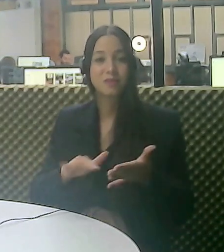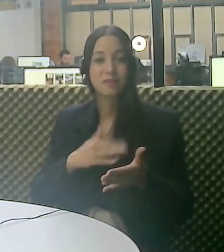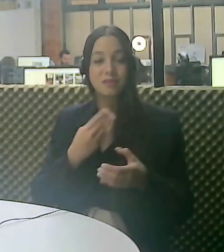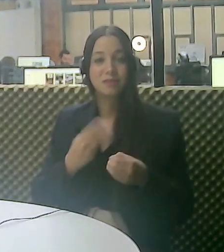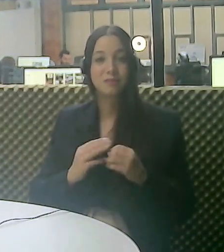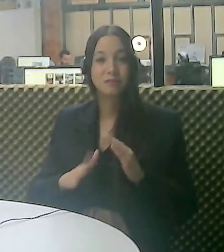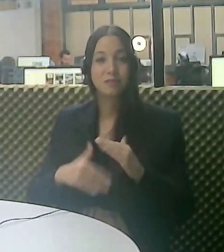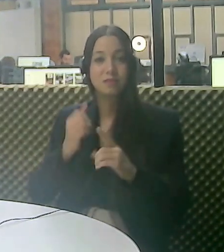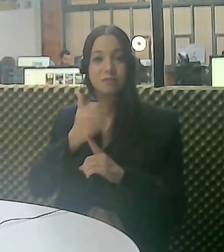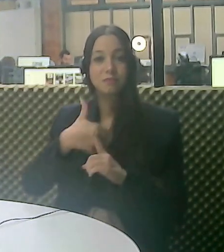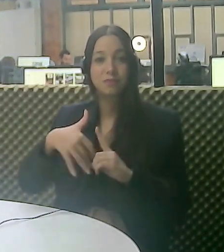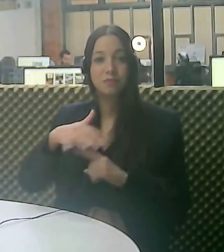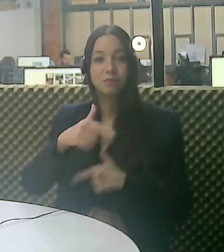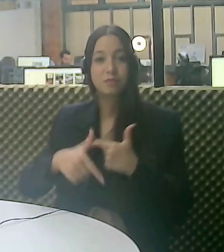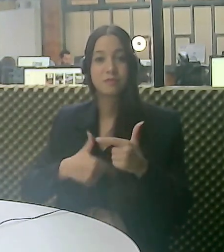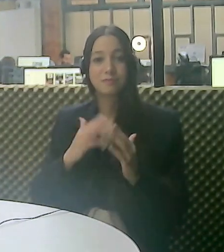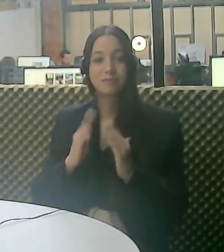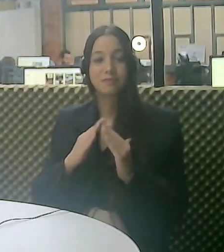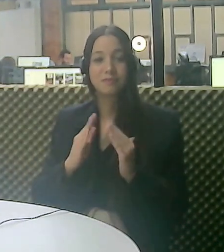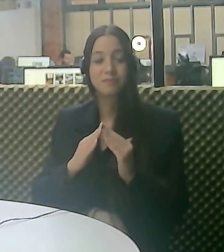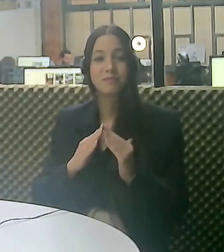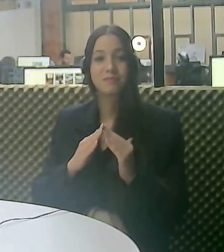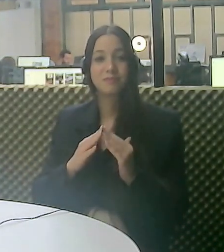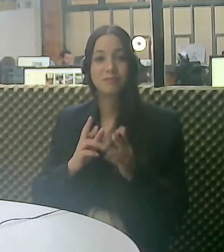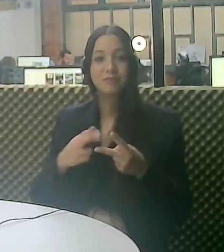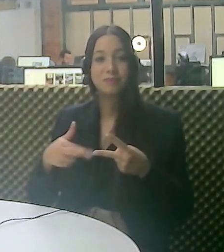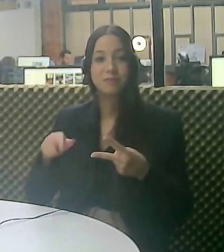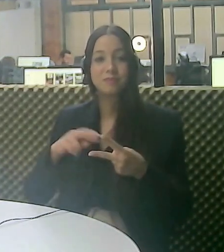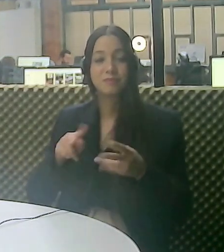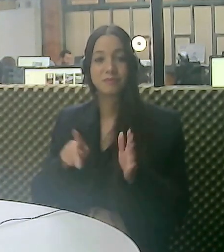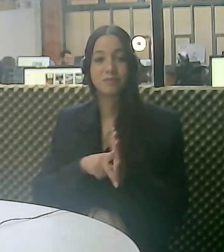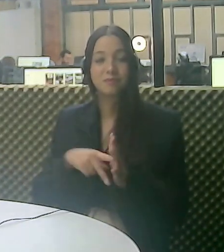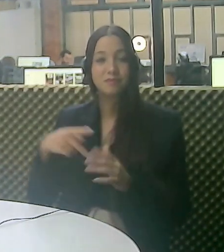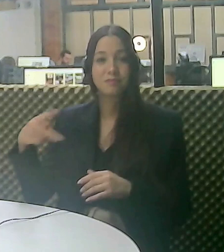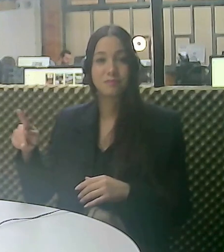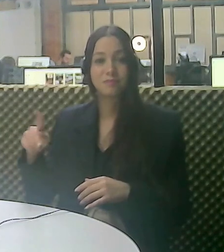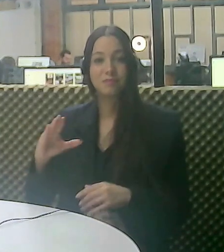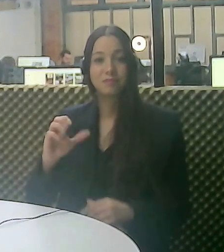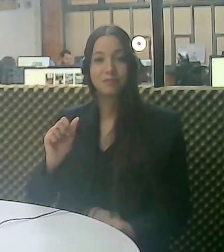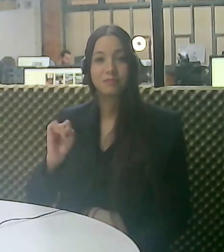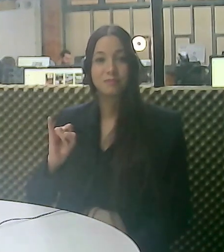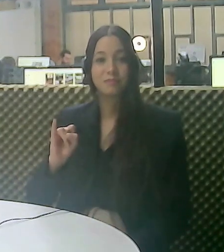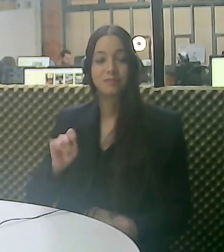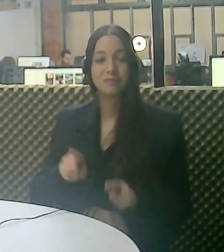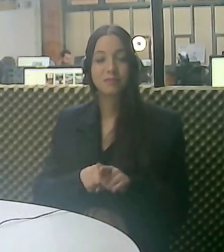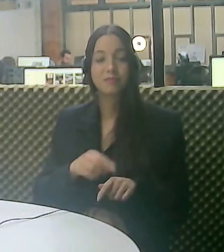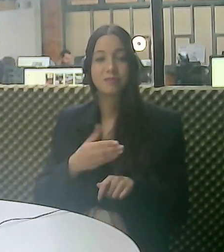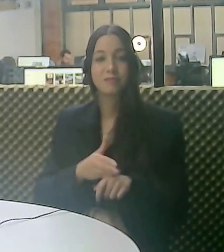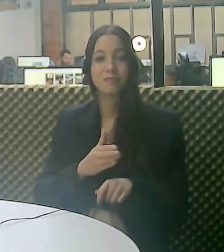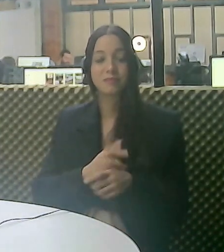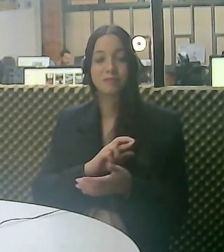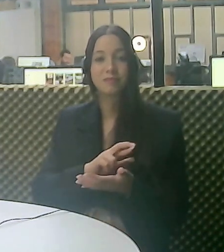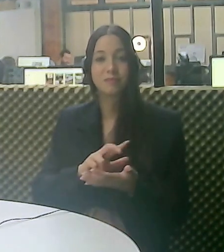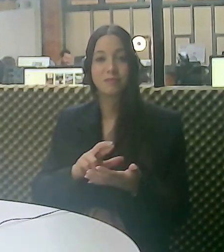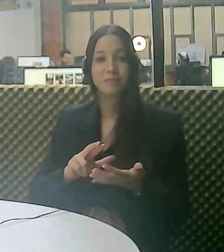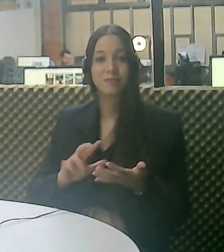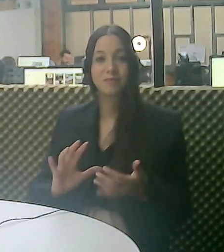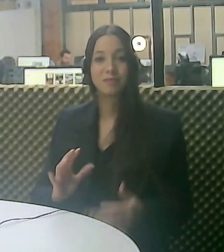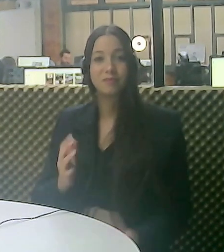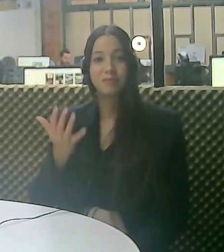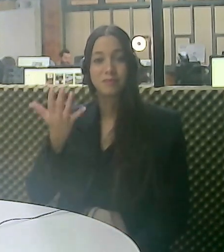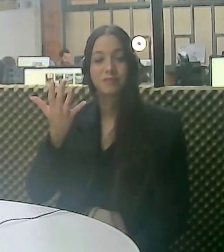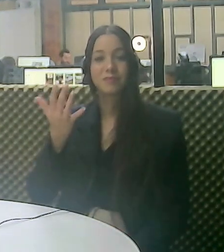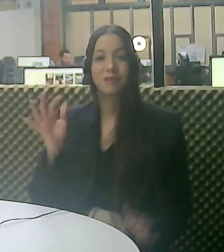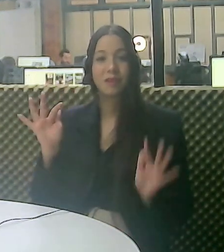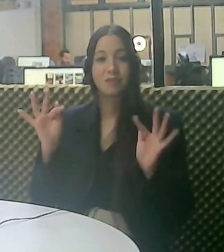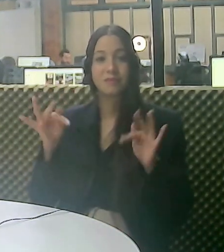Municipal de Desenvolvimento Social, Trabalho e Habitação com recursos próprios. E no CEAS, uma série de atividades está acontecendo para